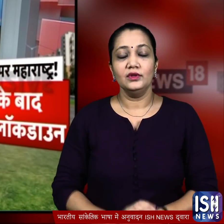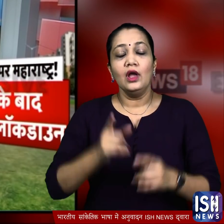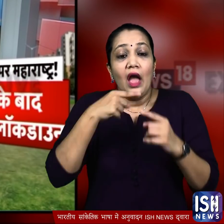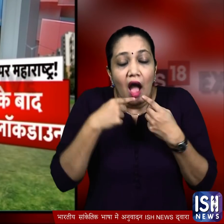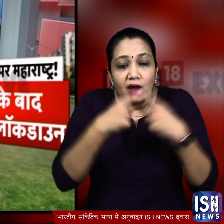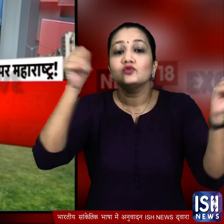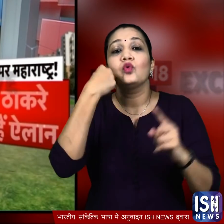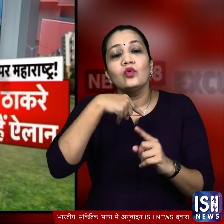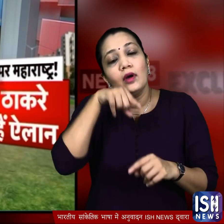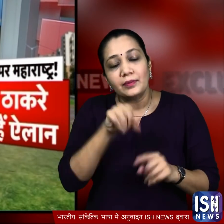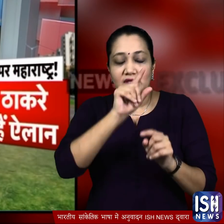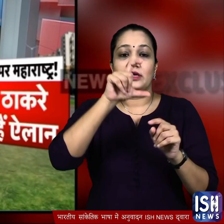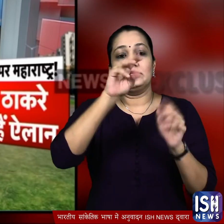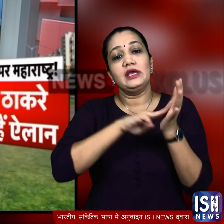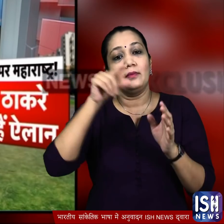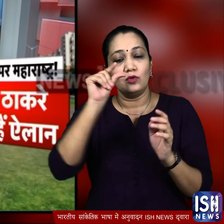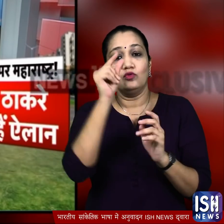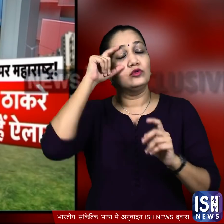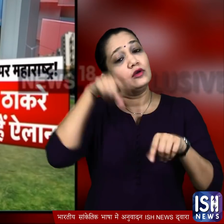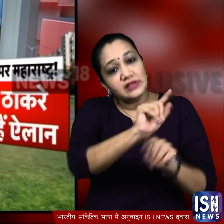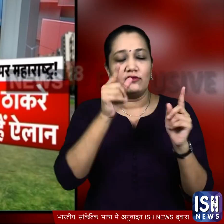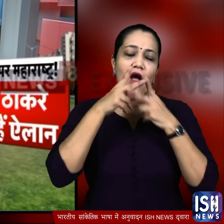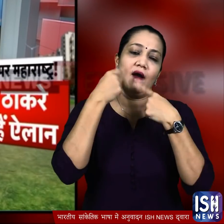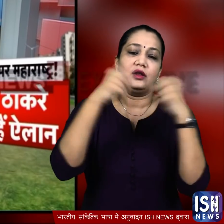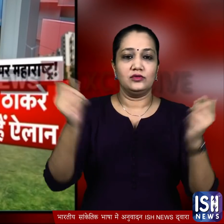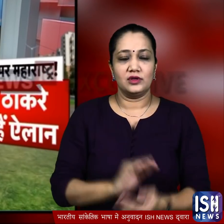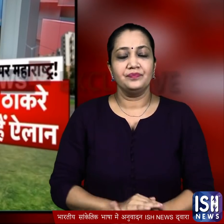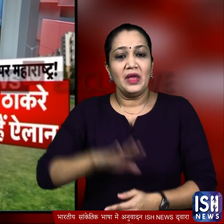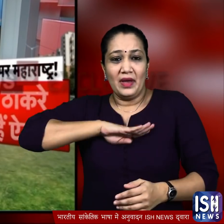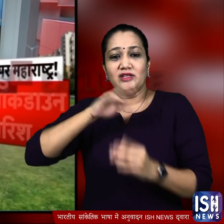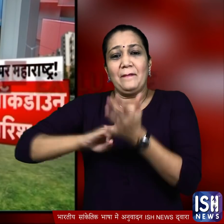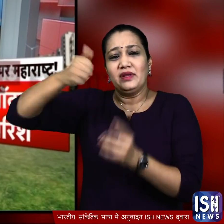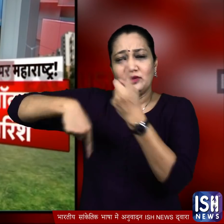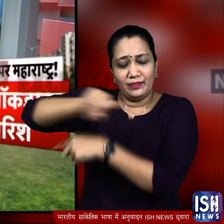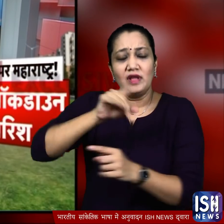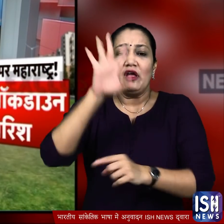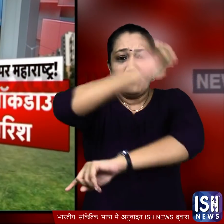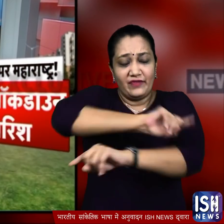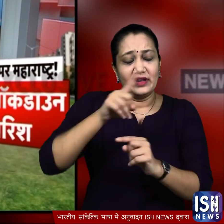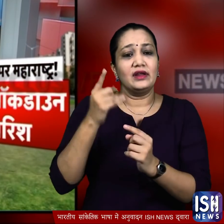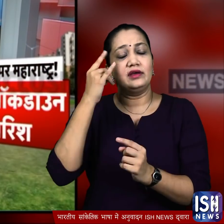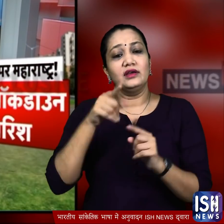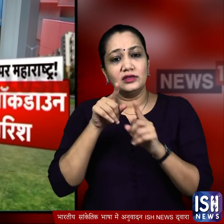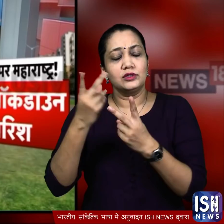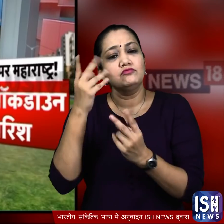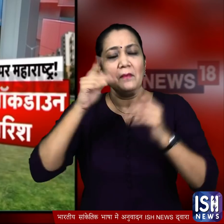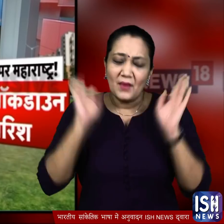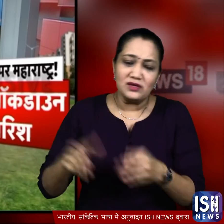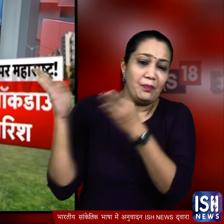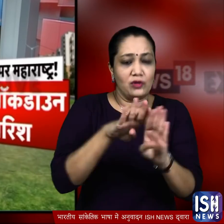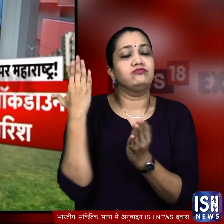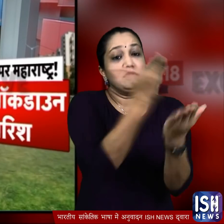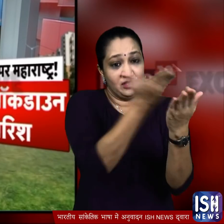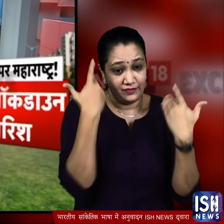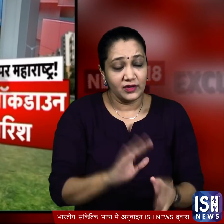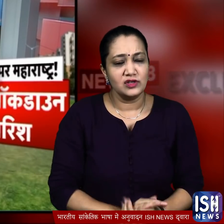है, जिसका ऐलान खुद मुख्यमंत्री उद्धव ठाकरे कर सकते हैं। महाराष्ट्र कैबिनेट ने राज्य में 15 दिनों के लिए सख्त लॉकडाउन लगाने की सिफारिश